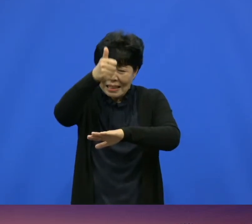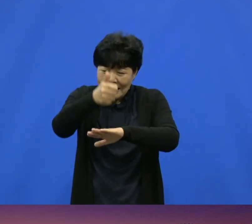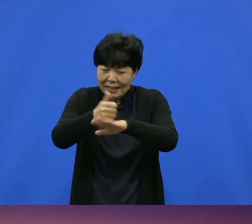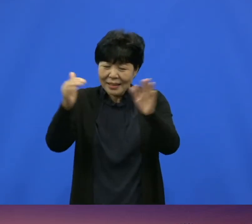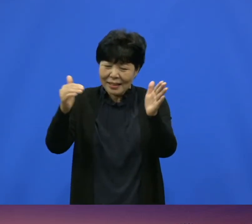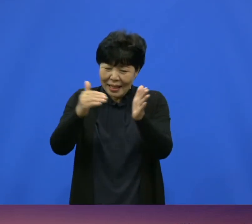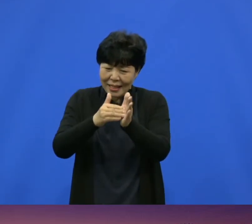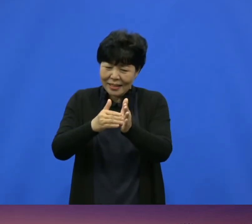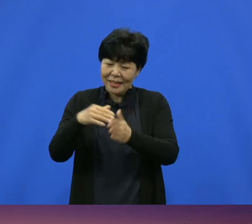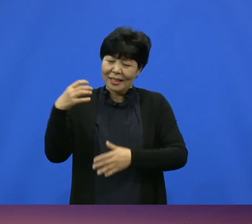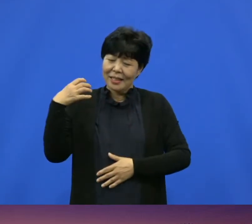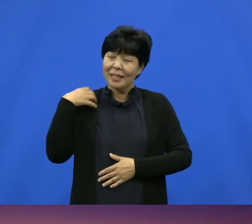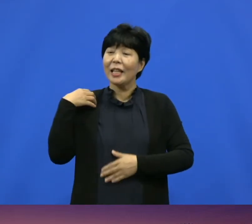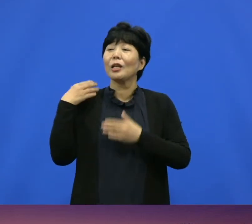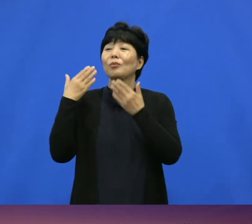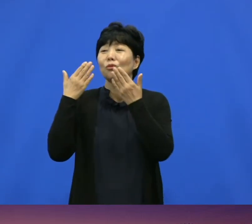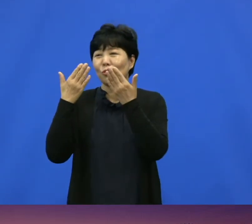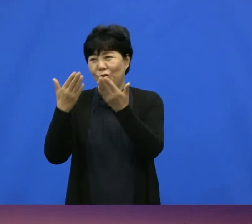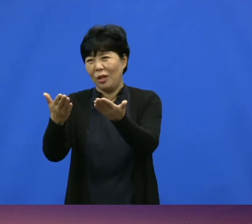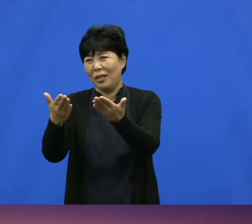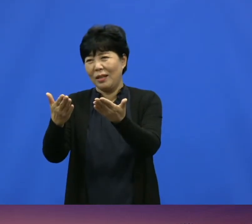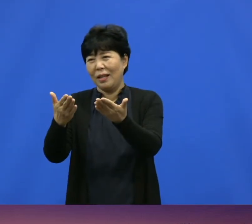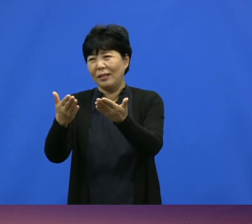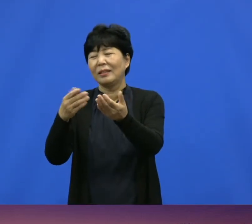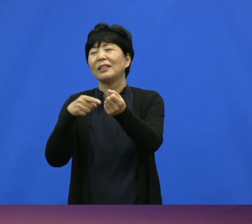지시겠다는 상징이 십자가예요.